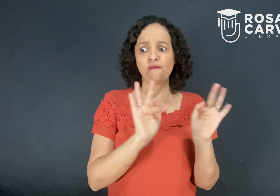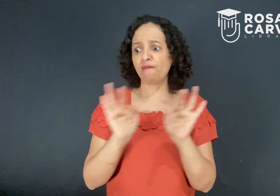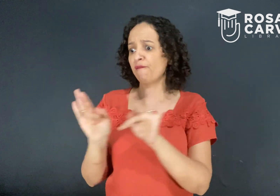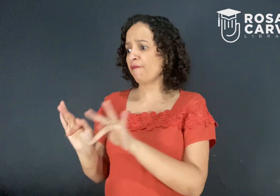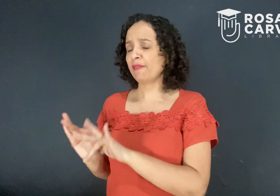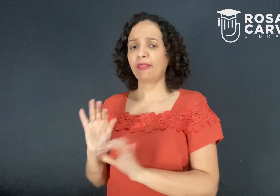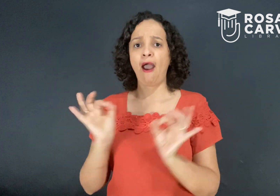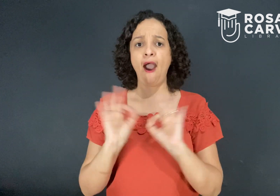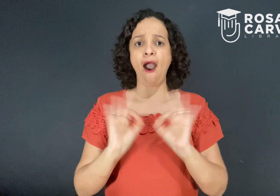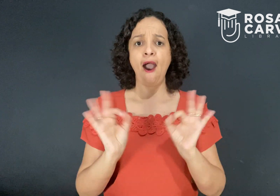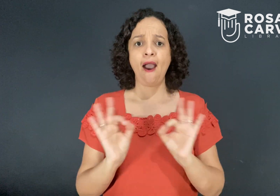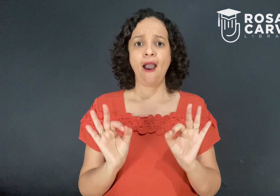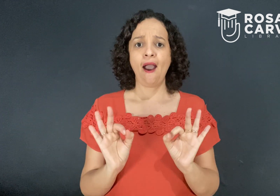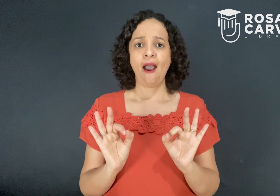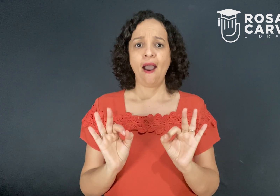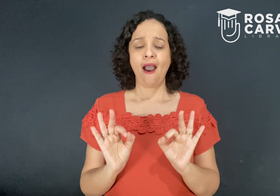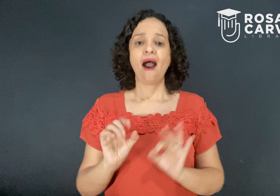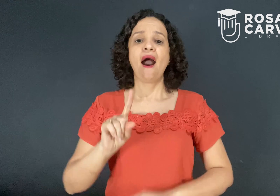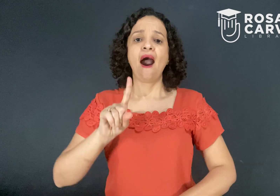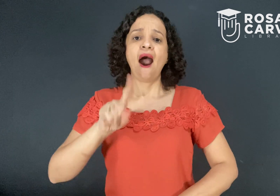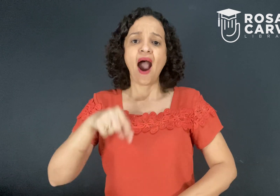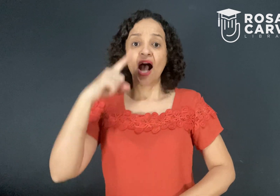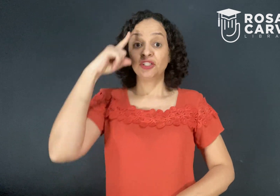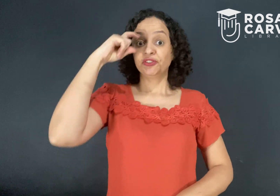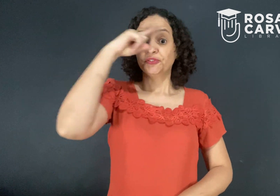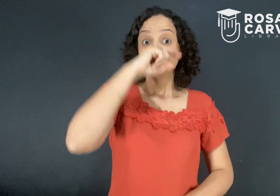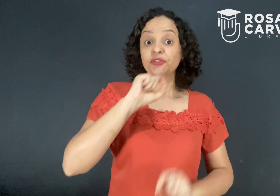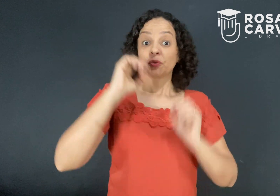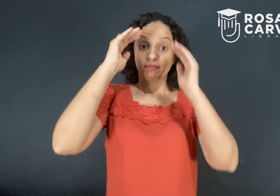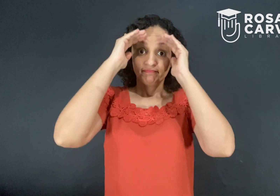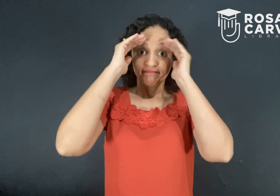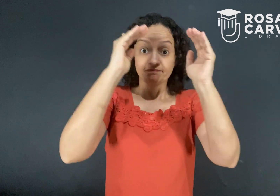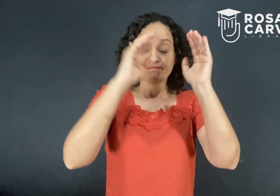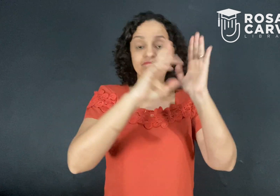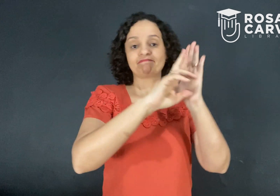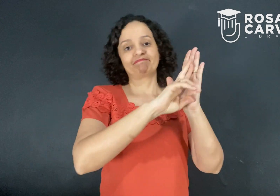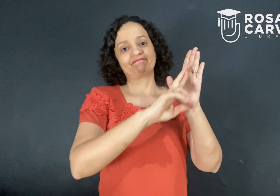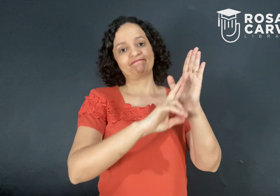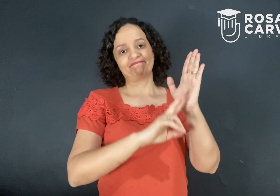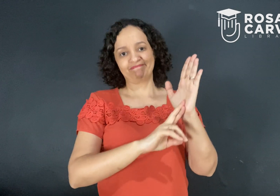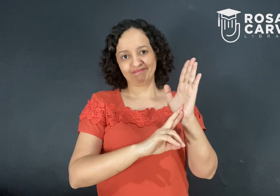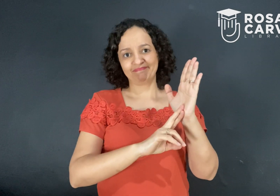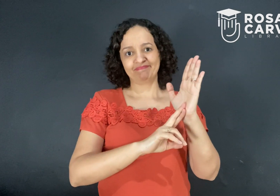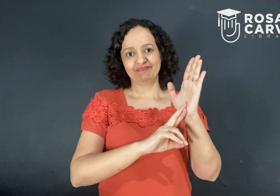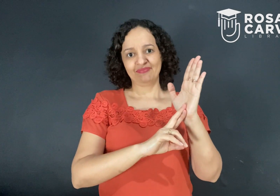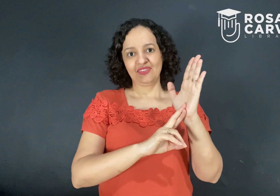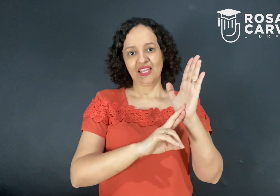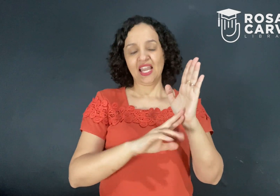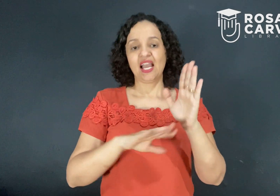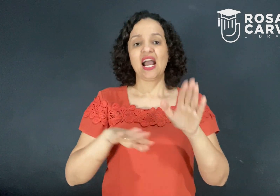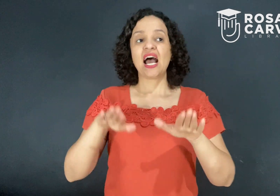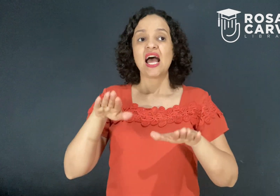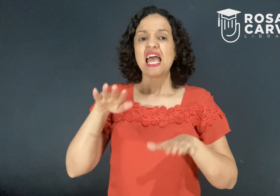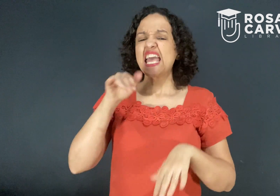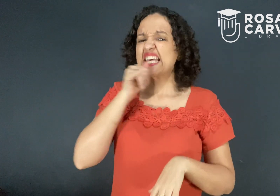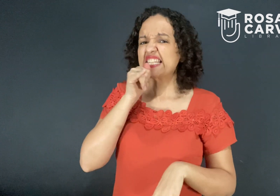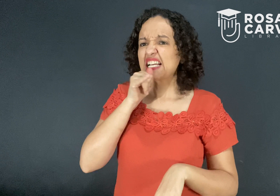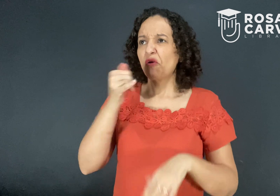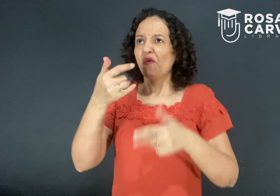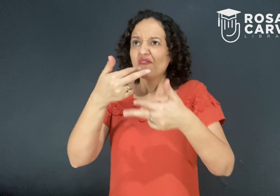e não conseguiu terminar nenhuma. Tem dificuldades com as regras, tem dificuldade de fazer